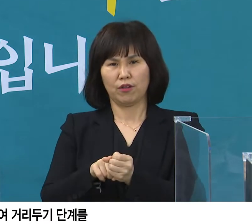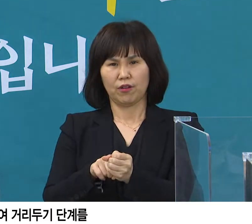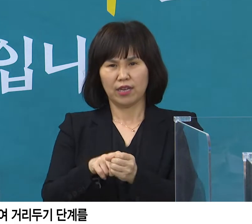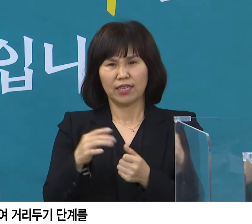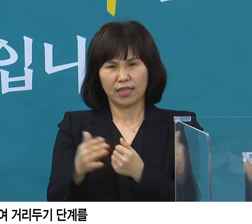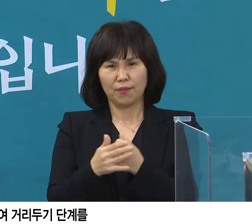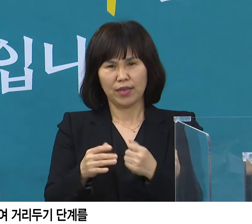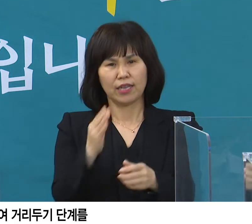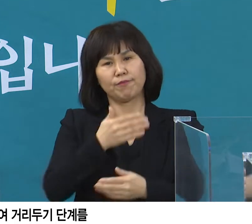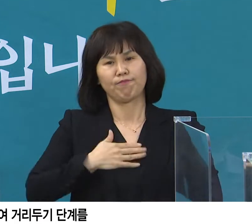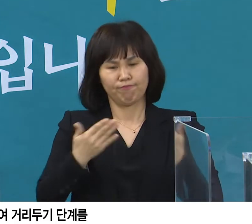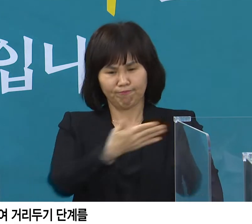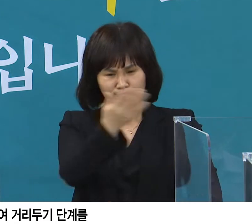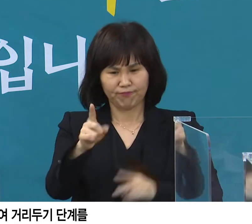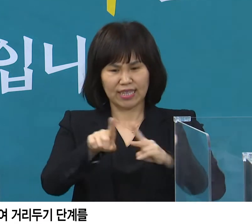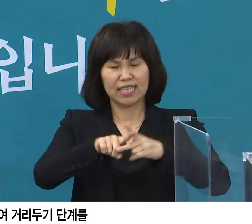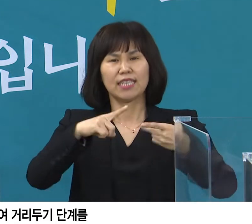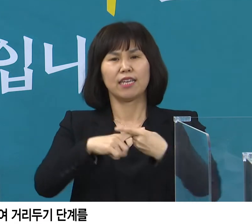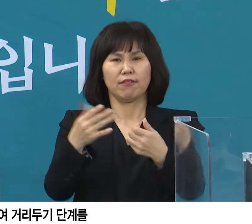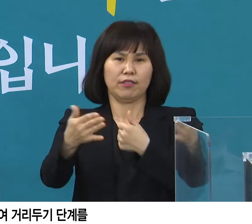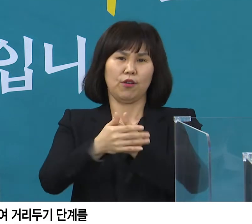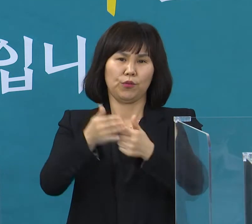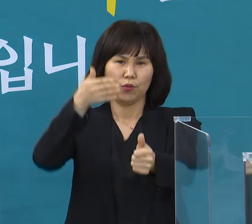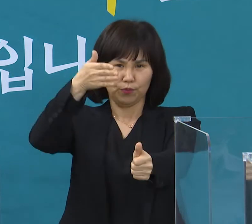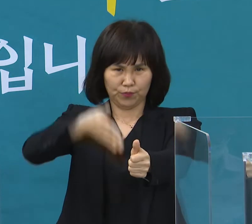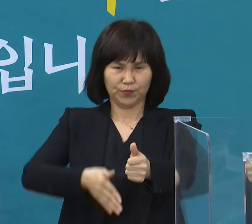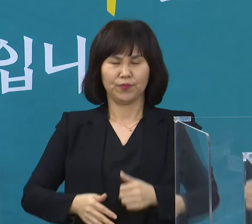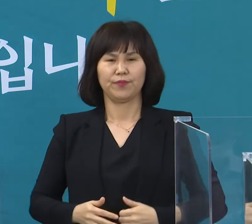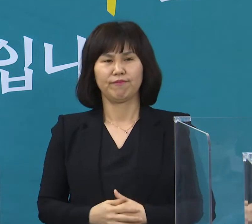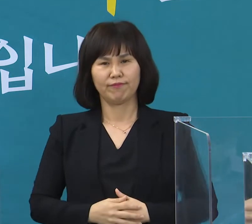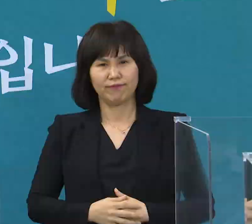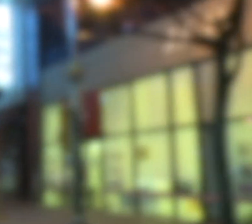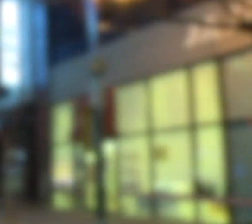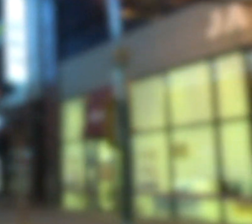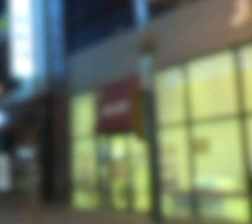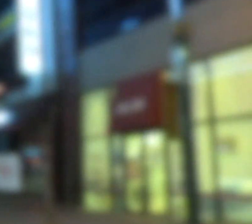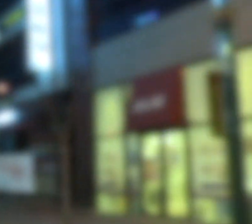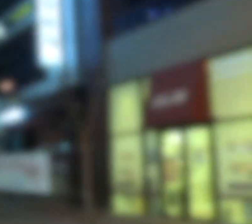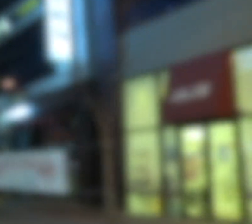만큼 이해와 협조를 당부드립니다.